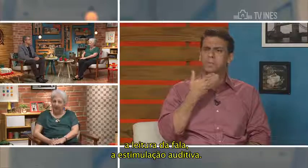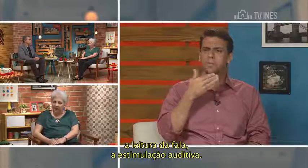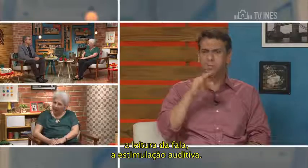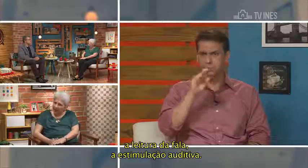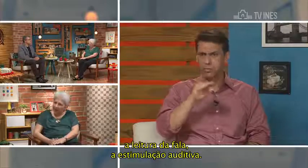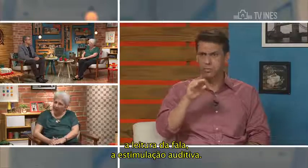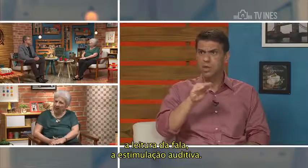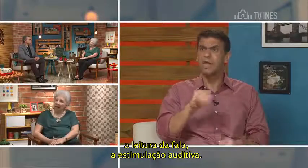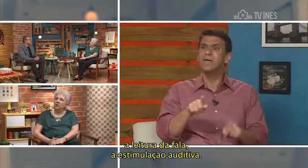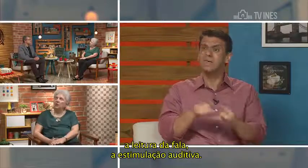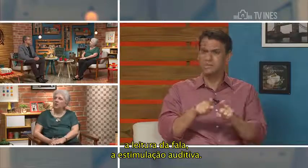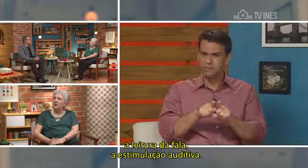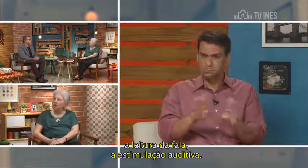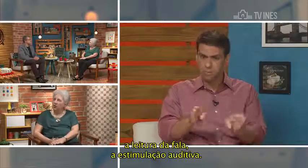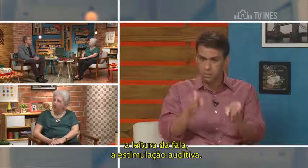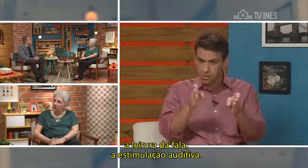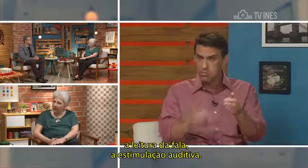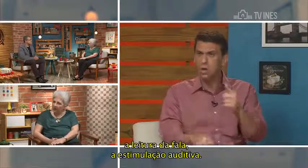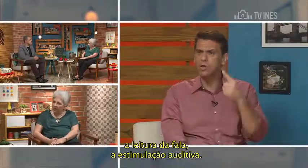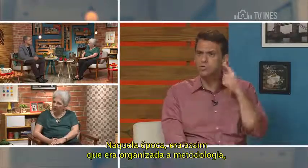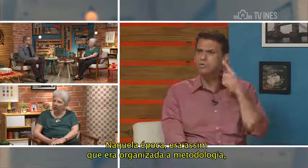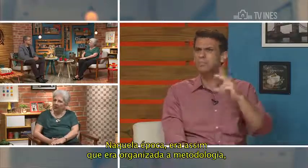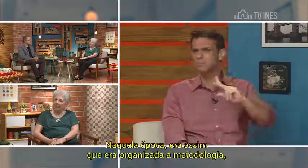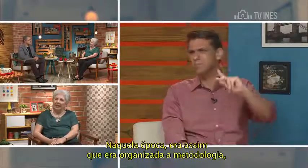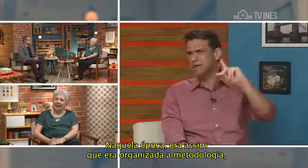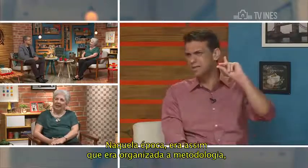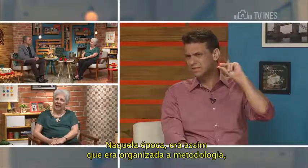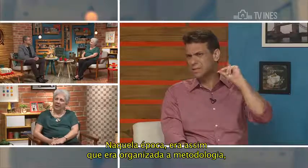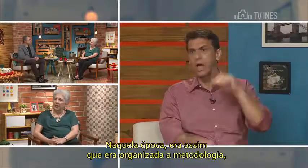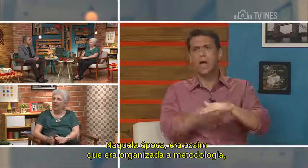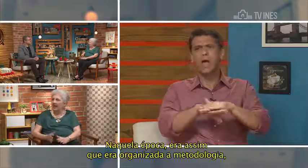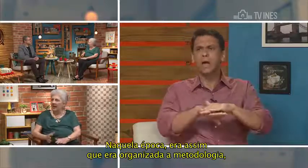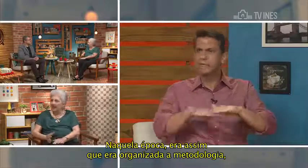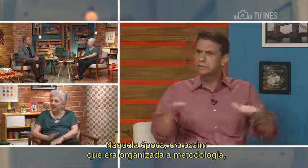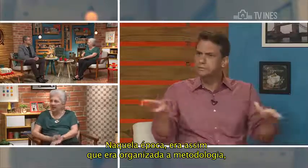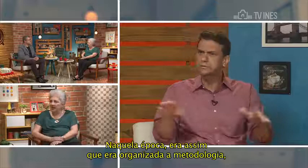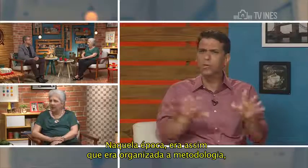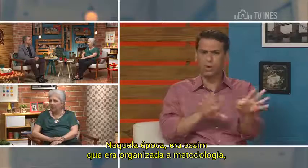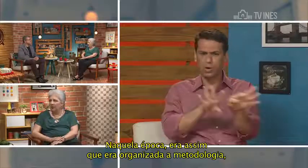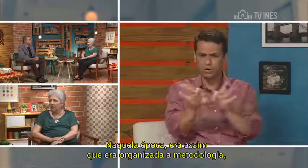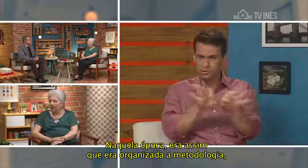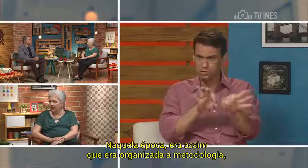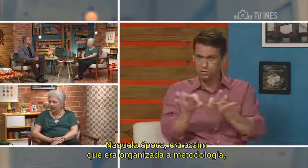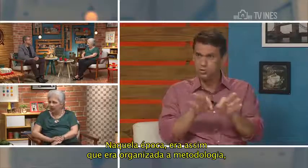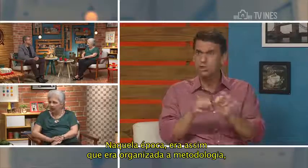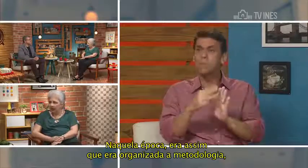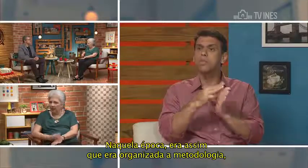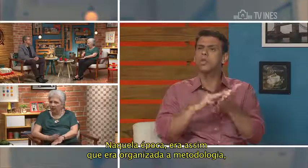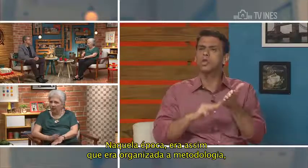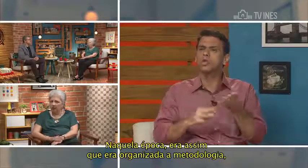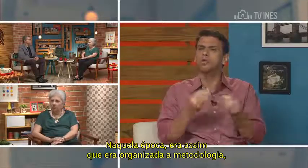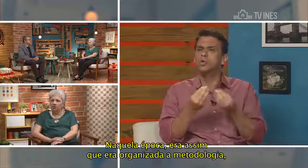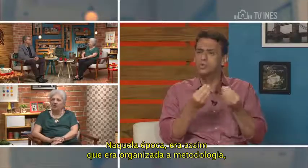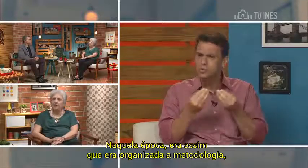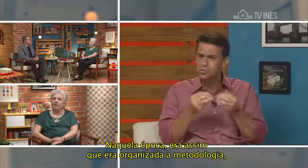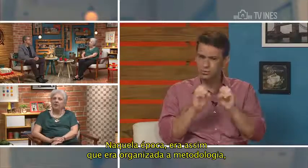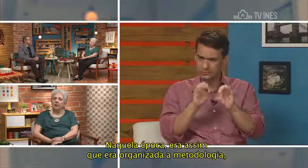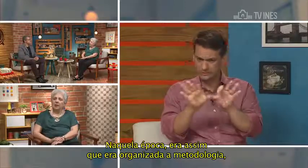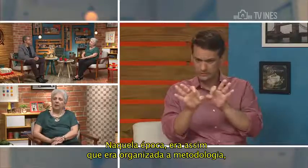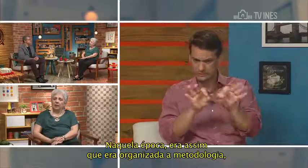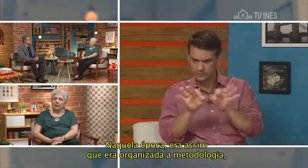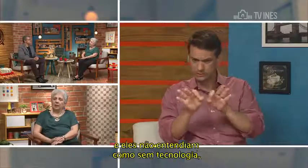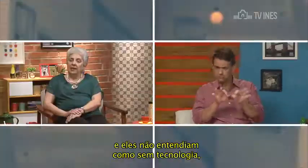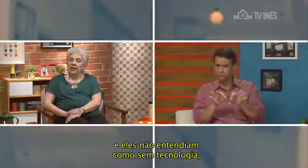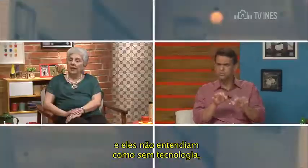leitura da fala A estimulação auditiva Naquela época Era assim Que era organizada A metodologia